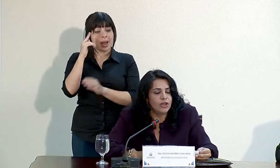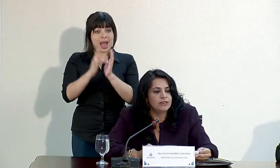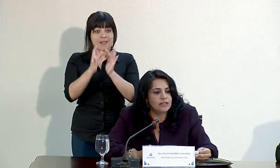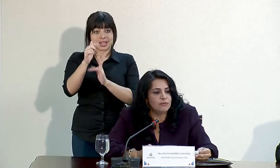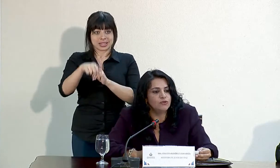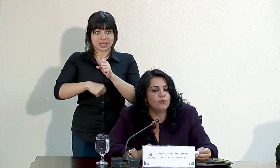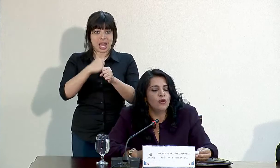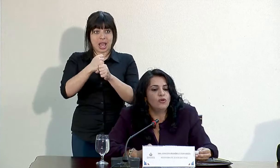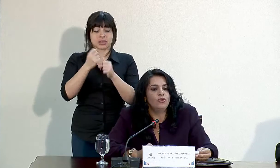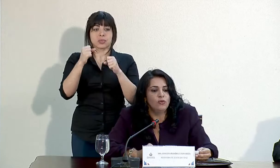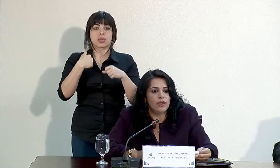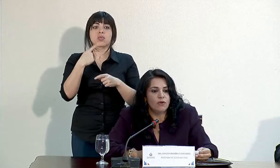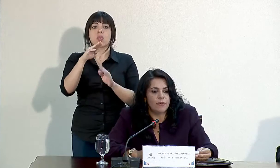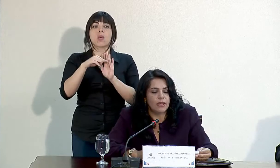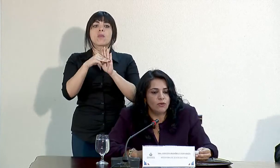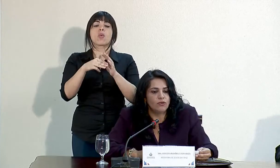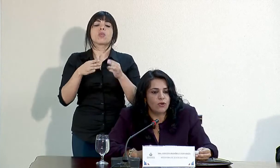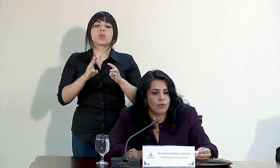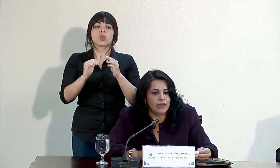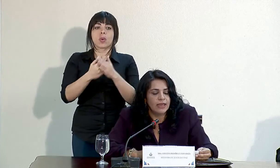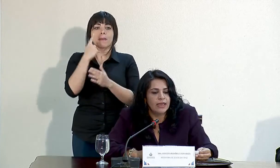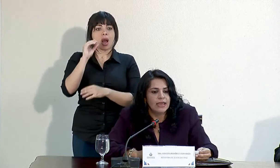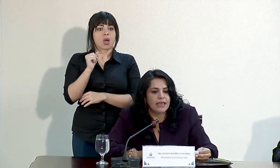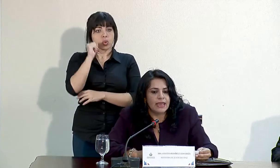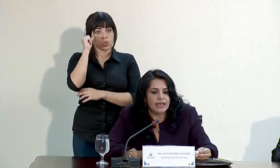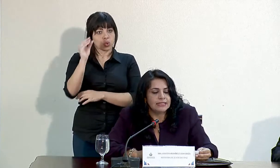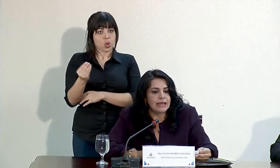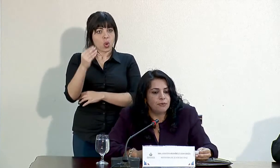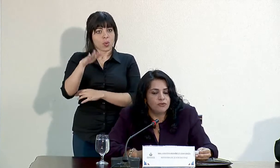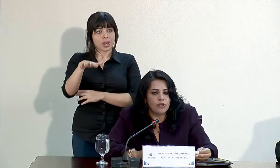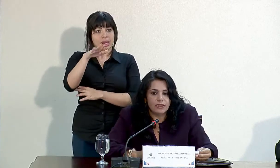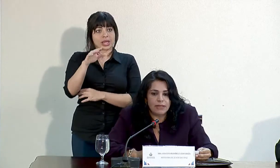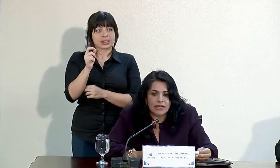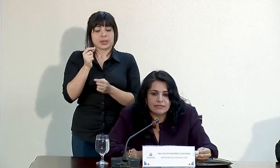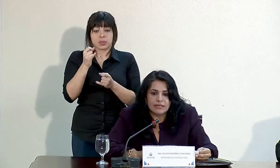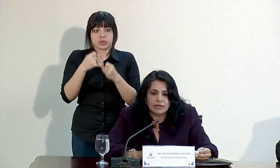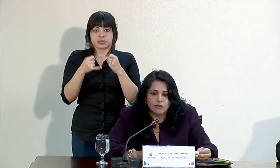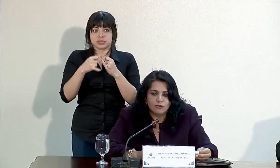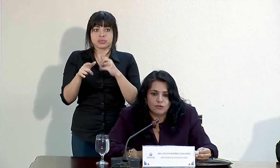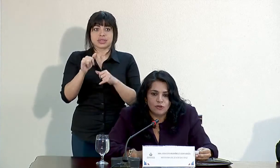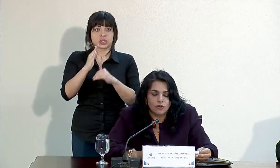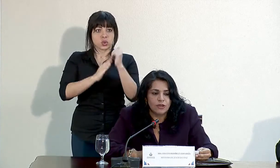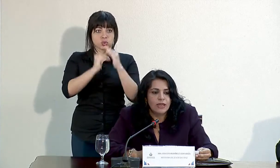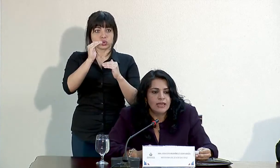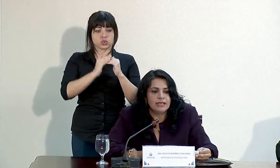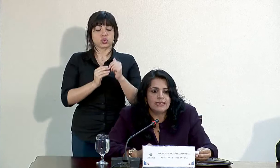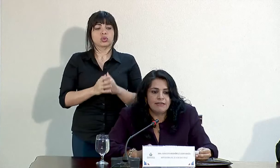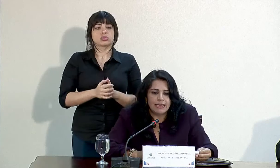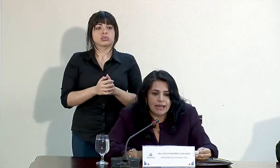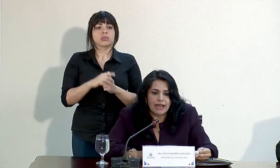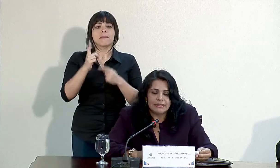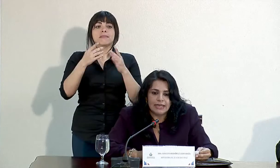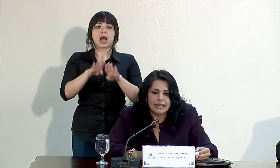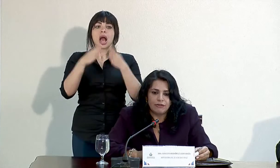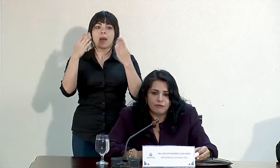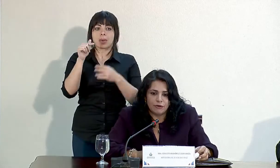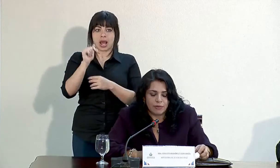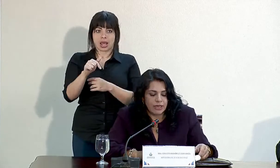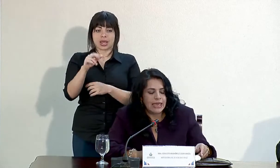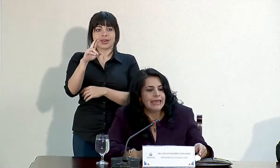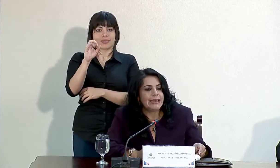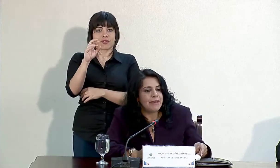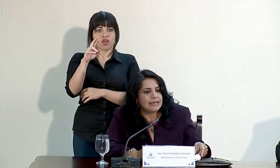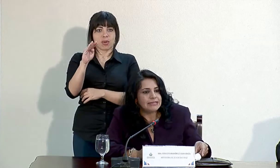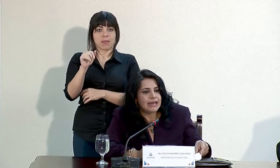año tendremos un módulo nuevo para adulto joven que está a punto de terminarse esa construcción y se abrirá allí en la